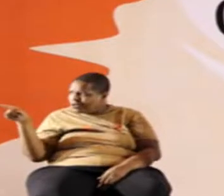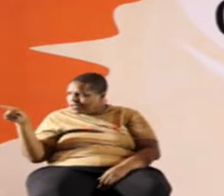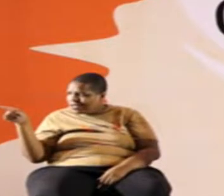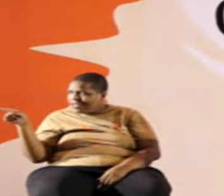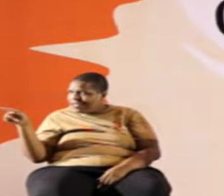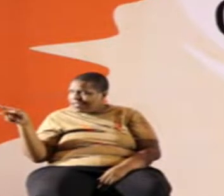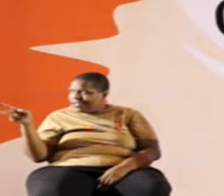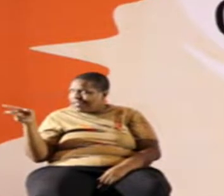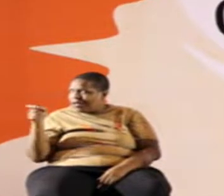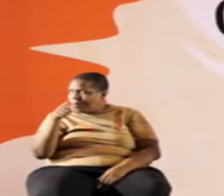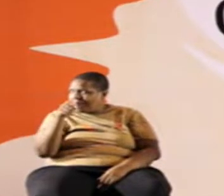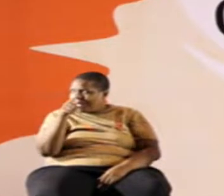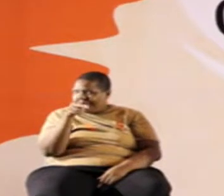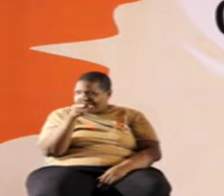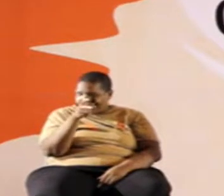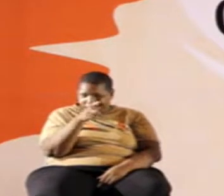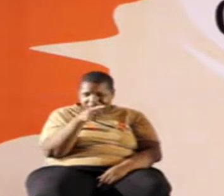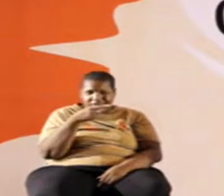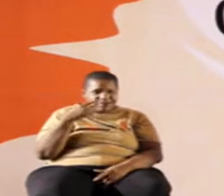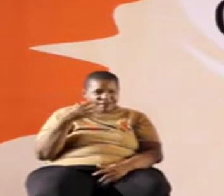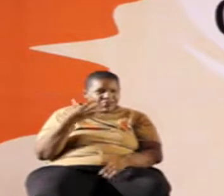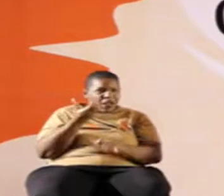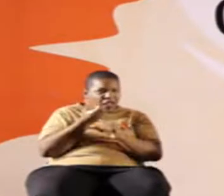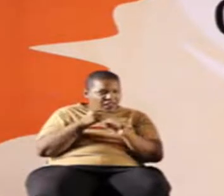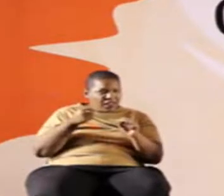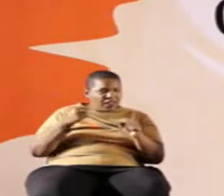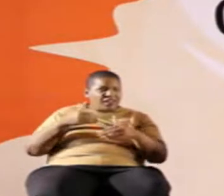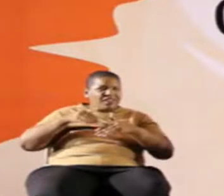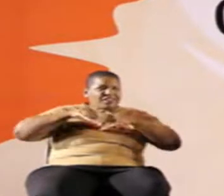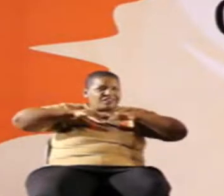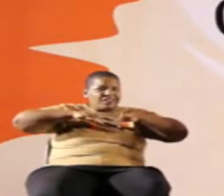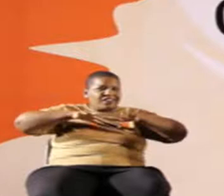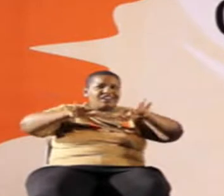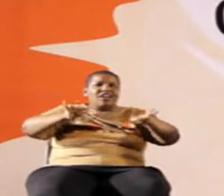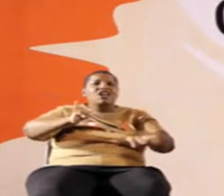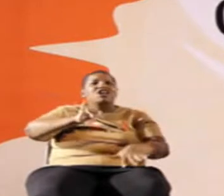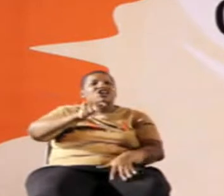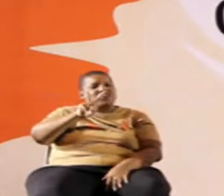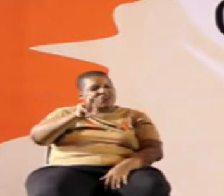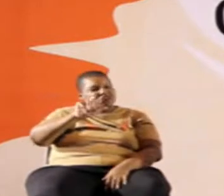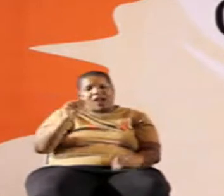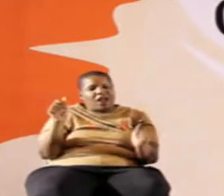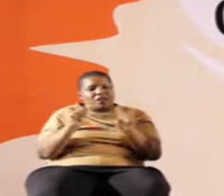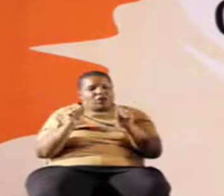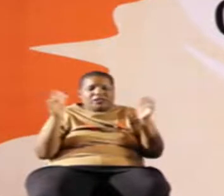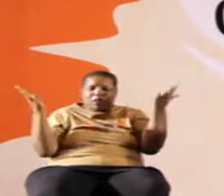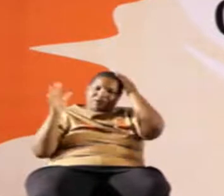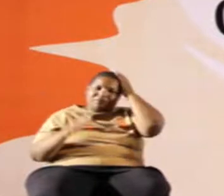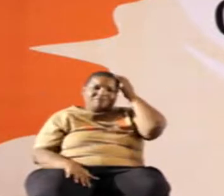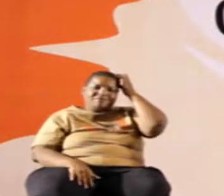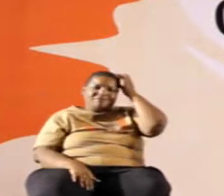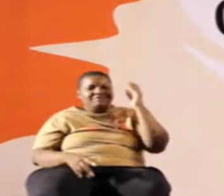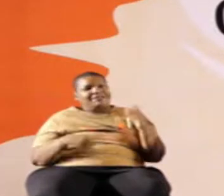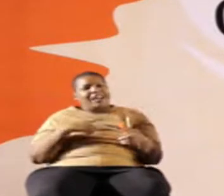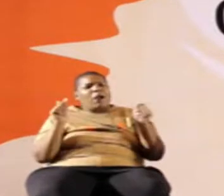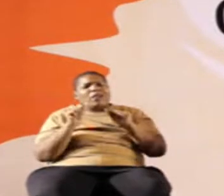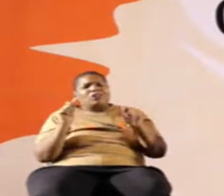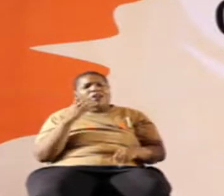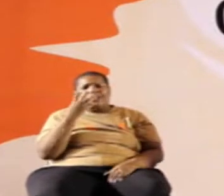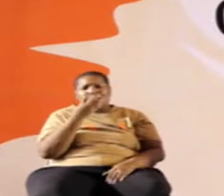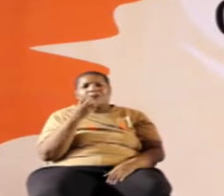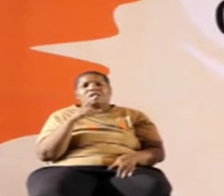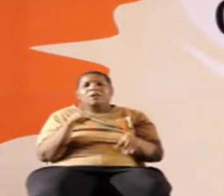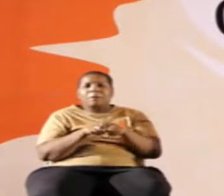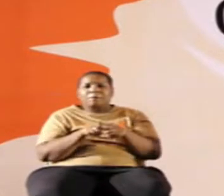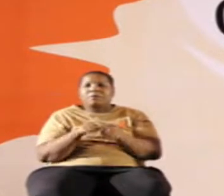hein? Como a coisa é grande, como Jovelina é grande, eu sou fã dessa mulher. Não é? E eu adoro esse samba também.